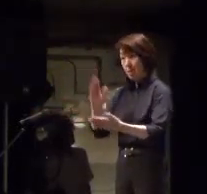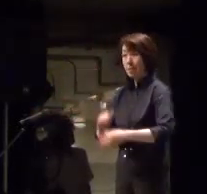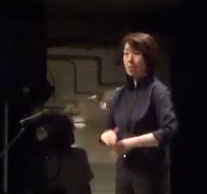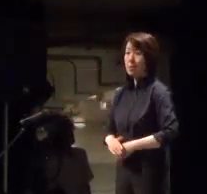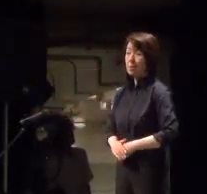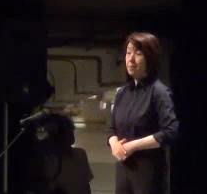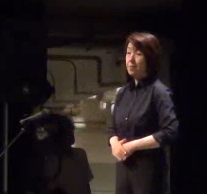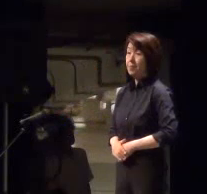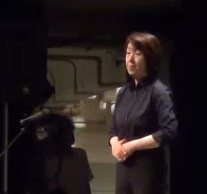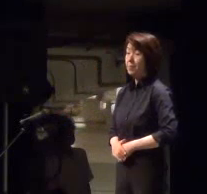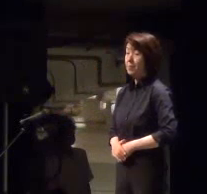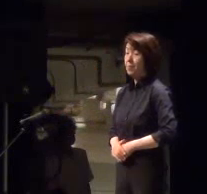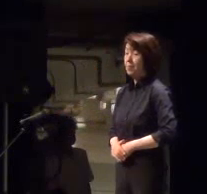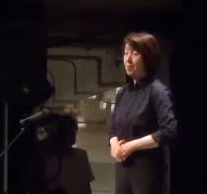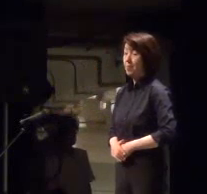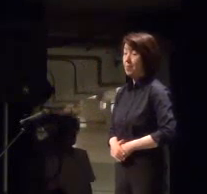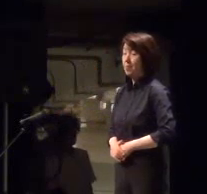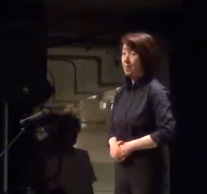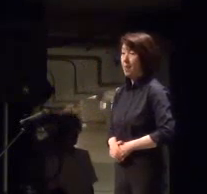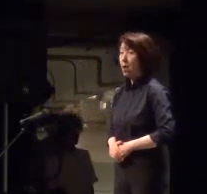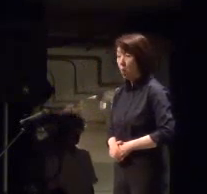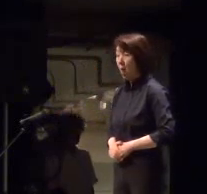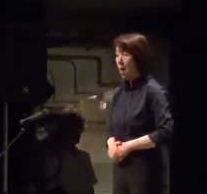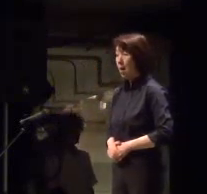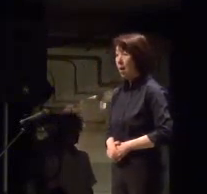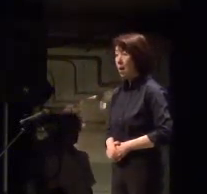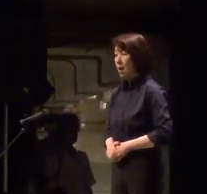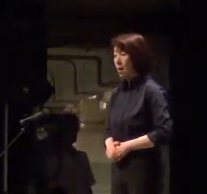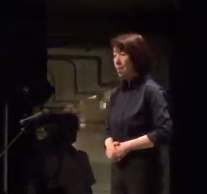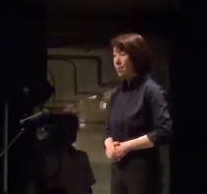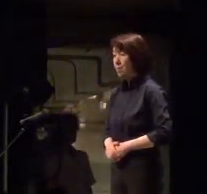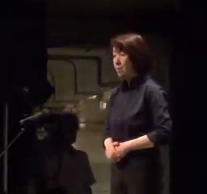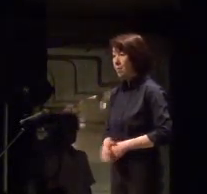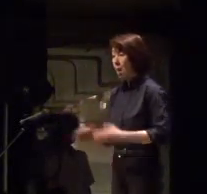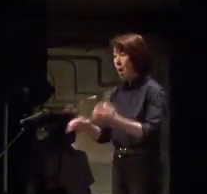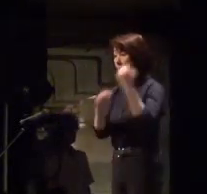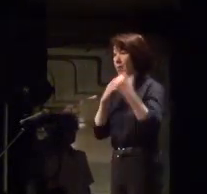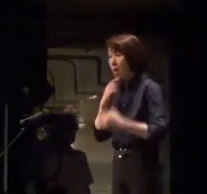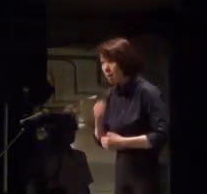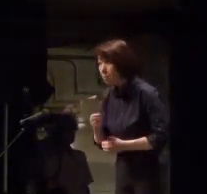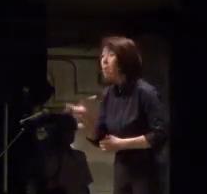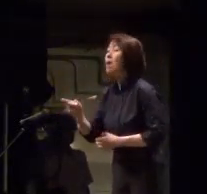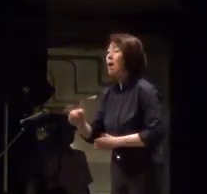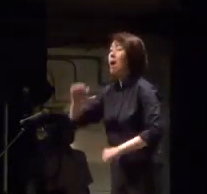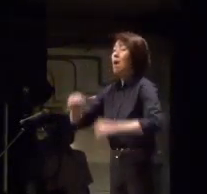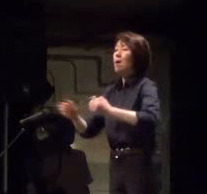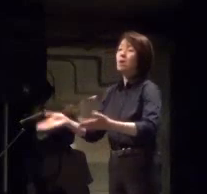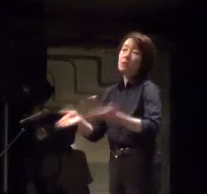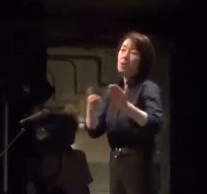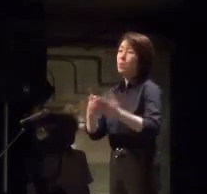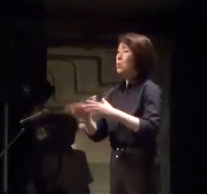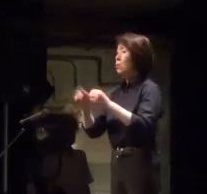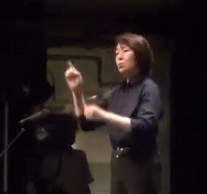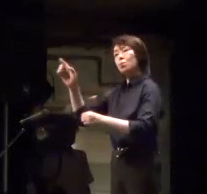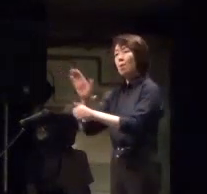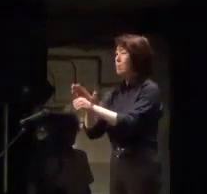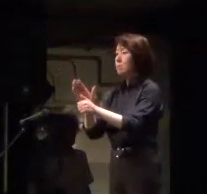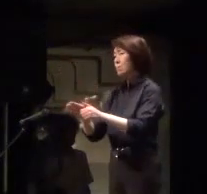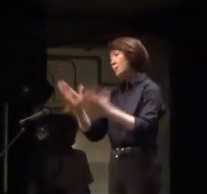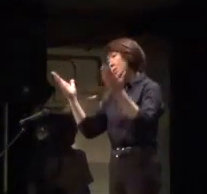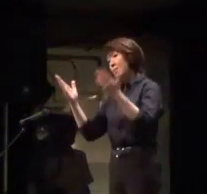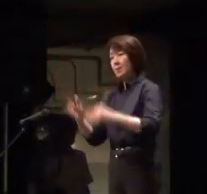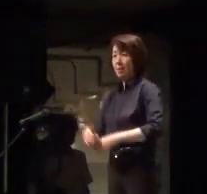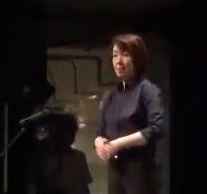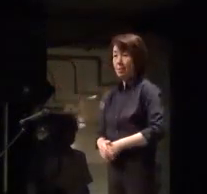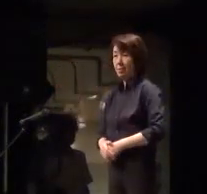ことを言っているわけです。逃げたいやつは勝手に逃げろと、国は何にも知らないというようなことを言っています